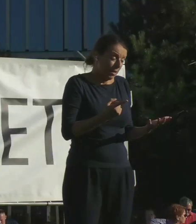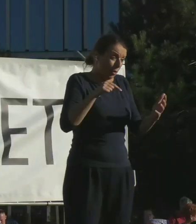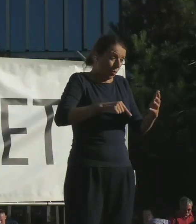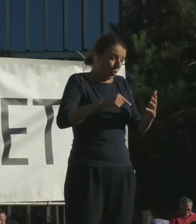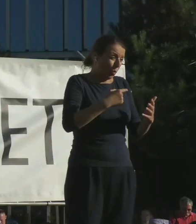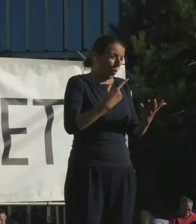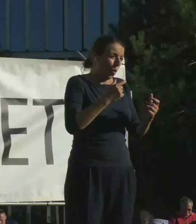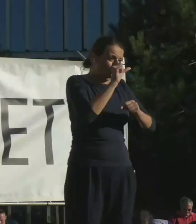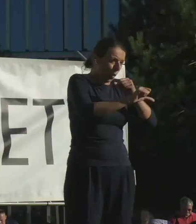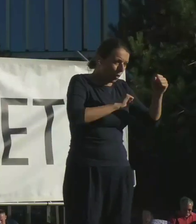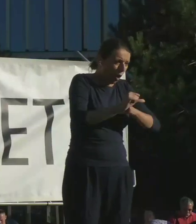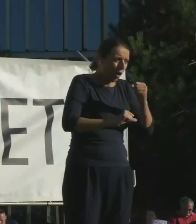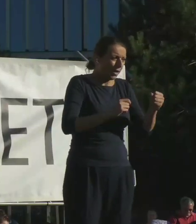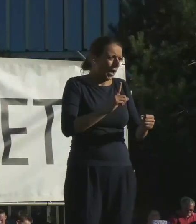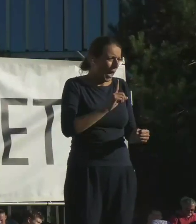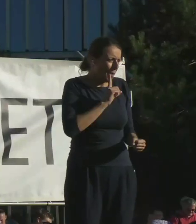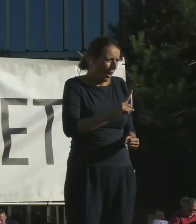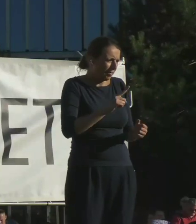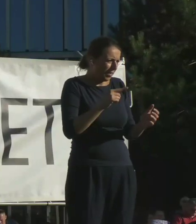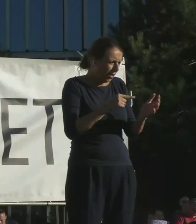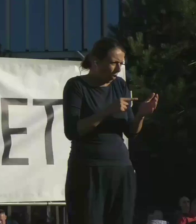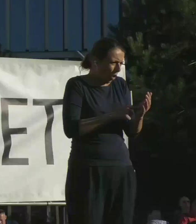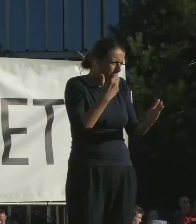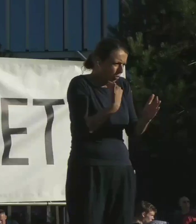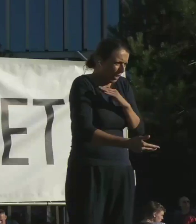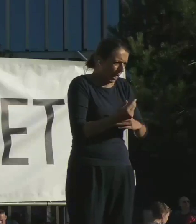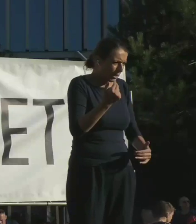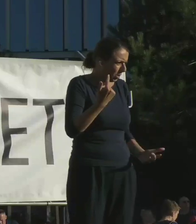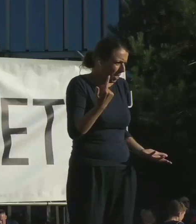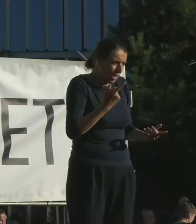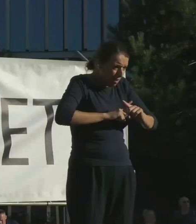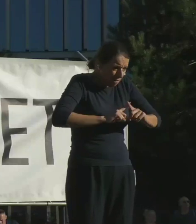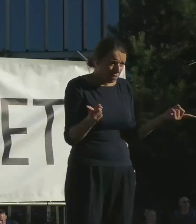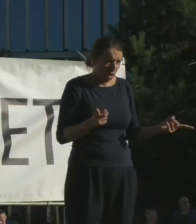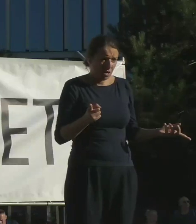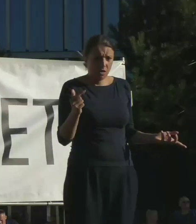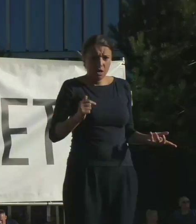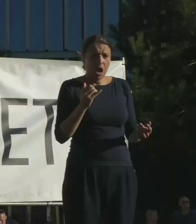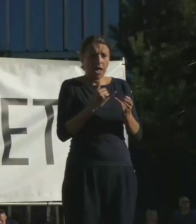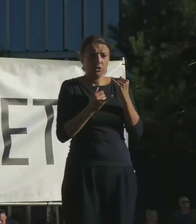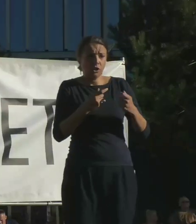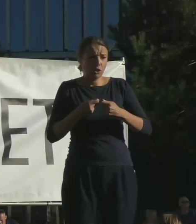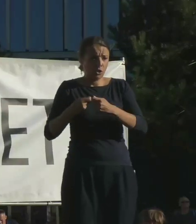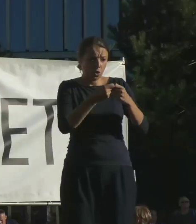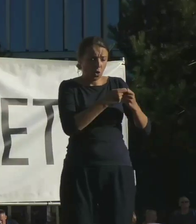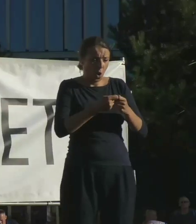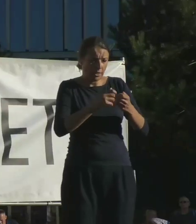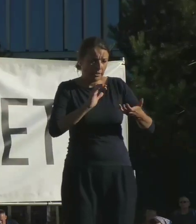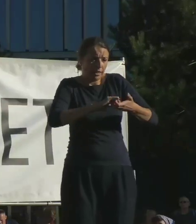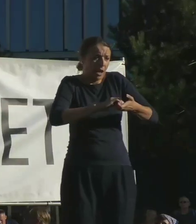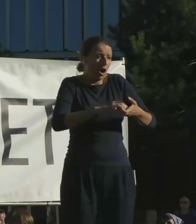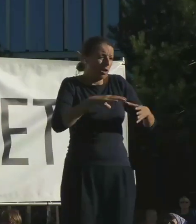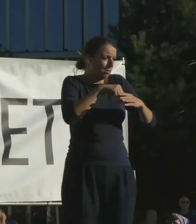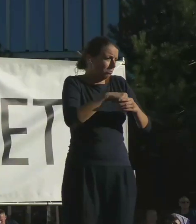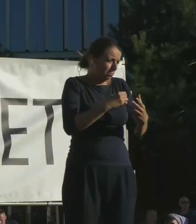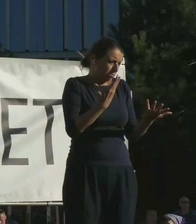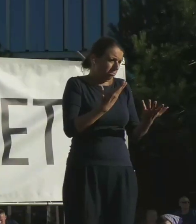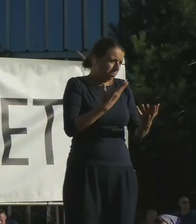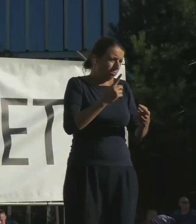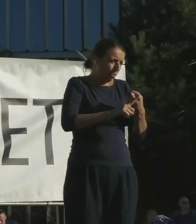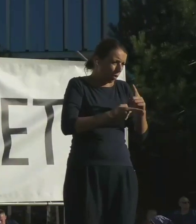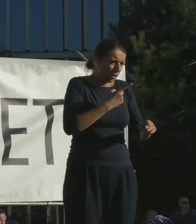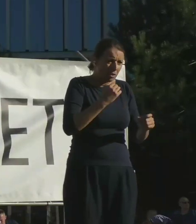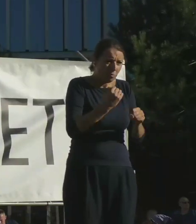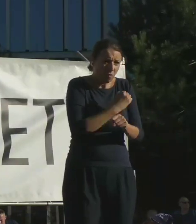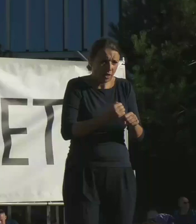tym roku, których nie wolno było przegrać. W związku z czym, jeżeli koalicja składa się z poważnych polityków i doprowadza do